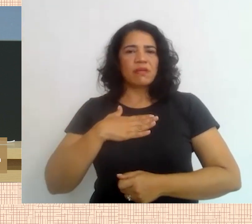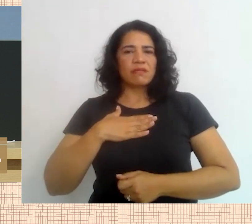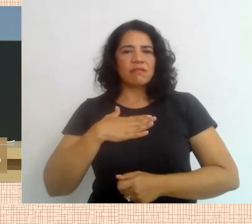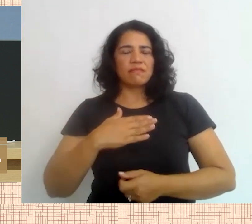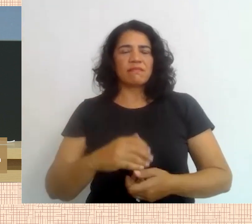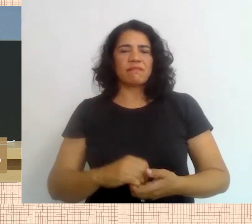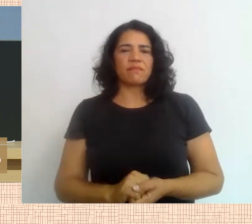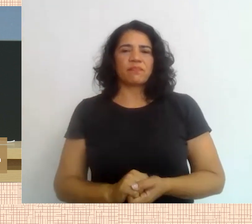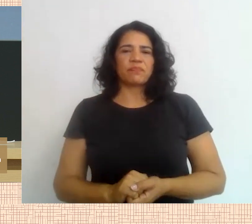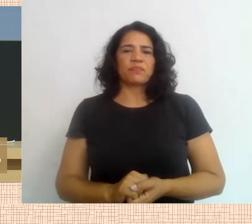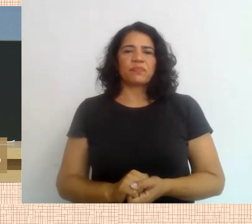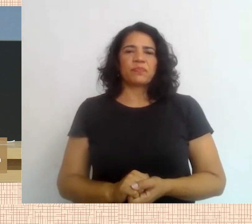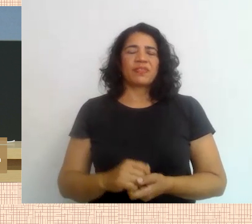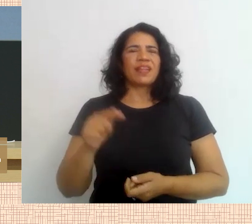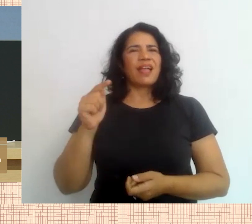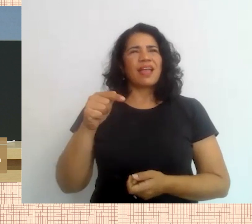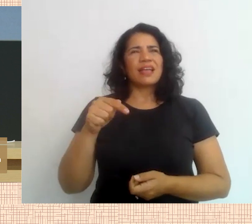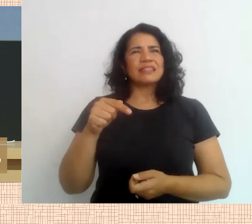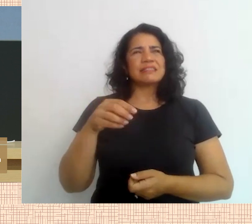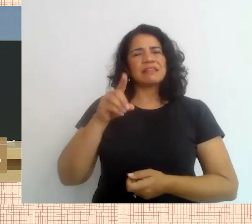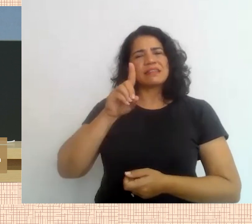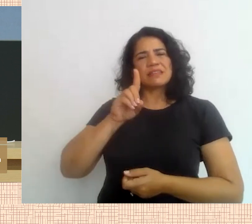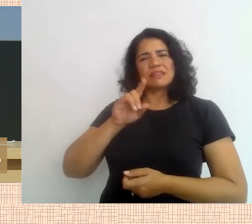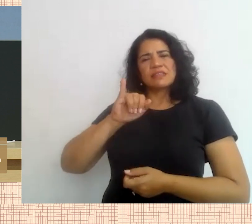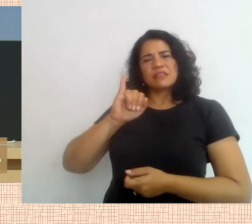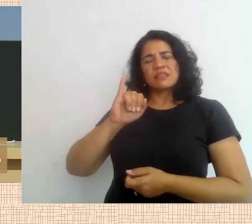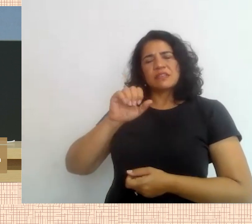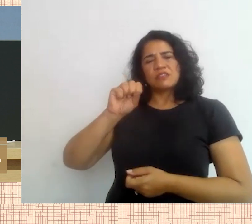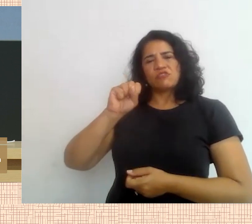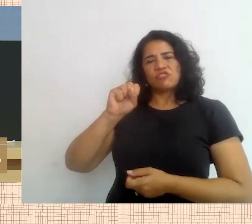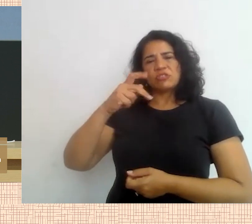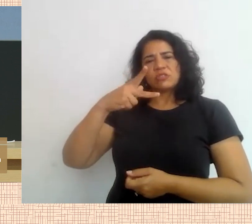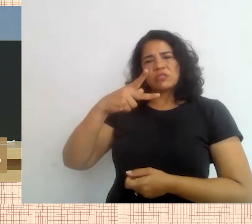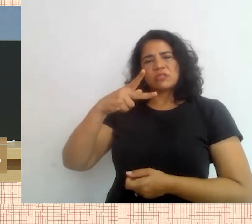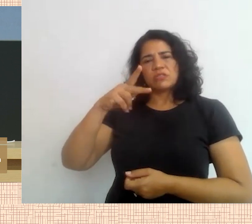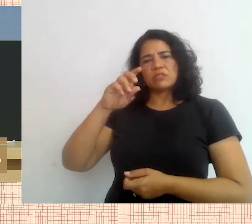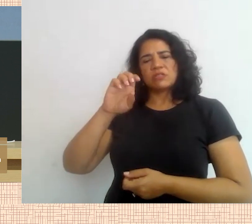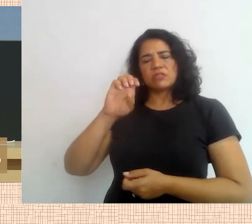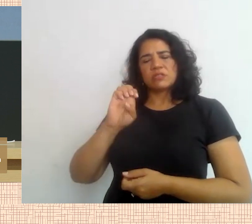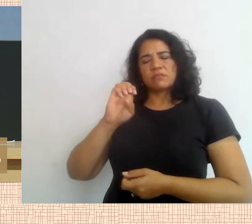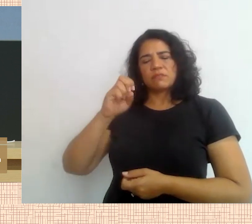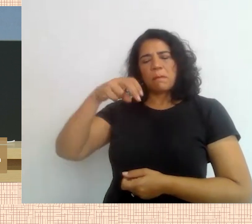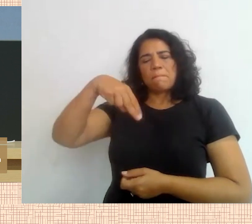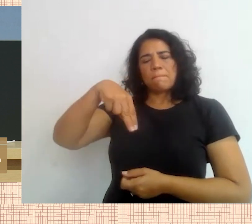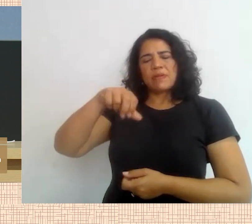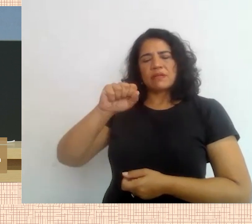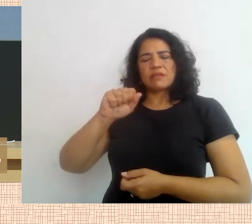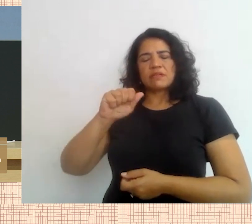o dispensar, a execução do plano de Deus para a igreja,